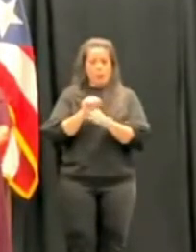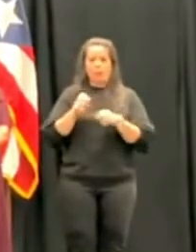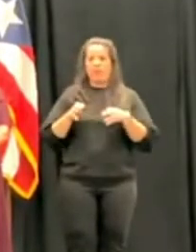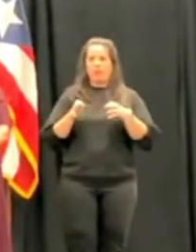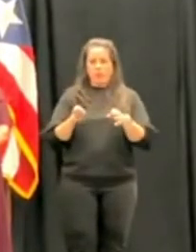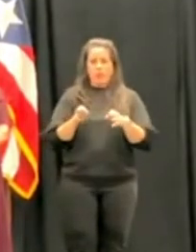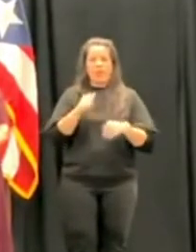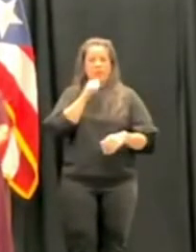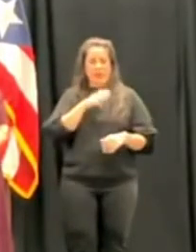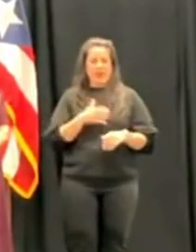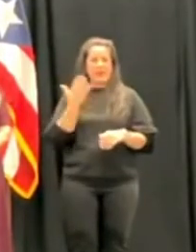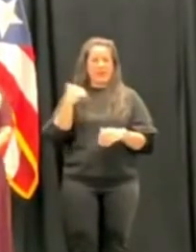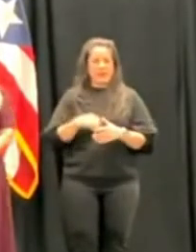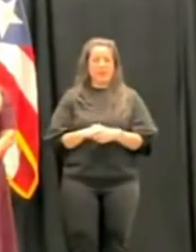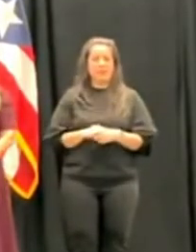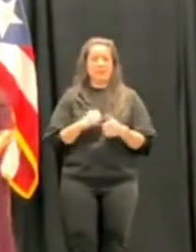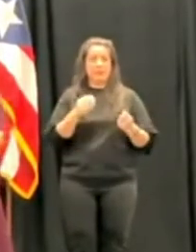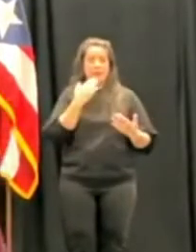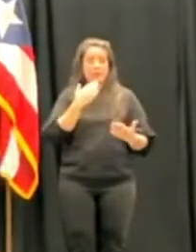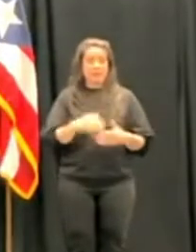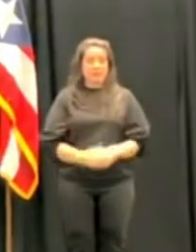forma que ella lo pudo hacer. Muchas gracias. Buen día.